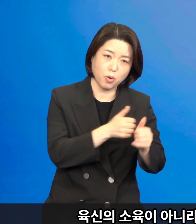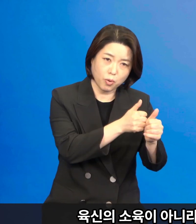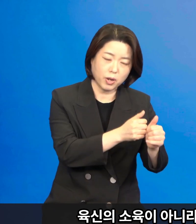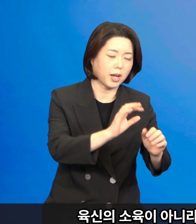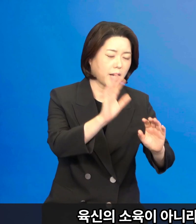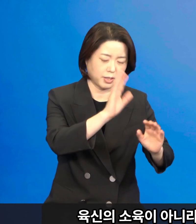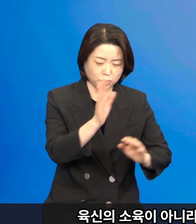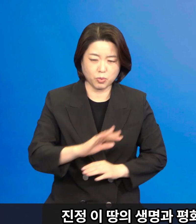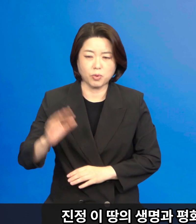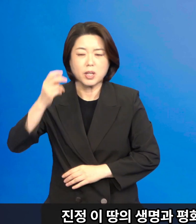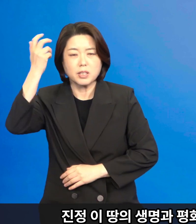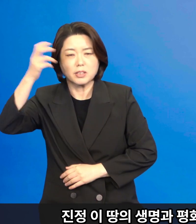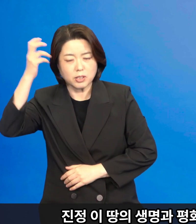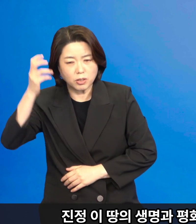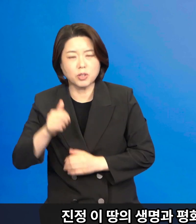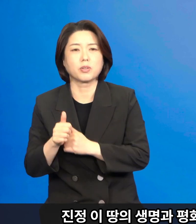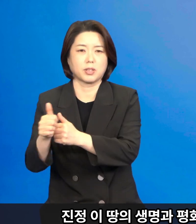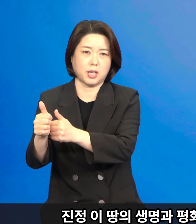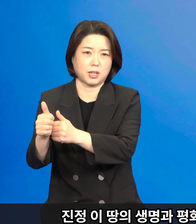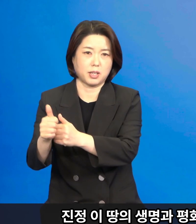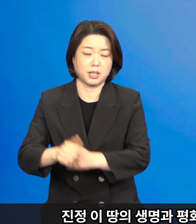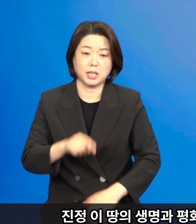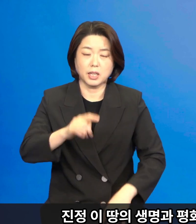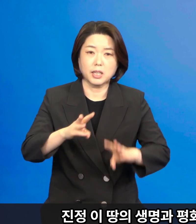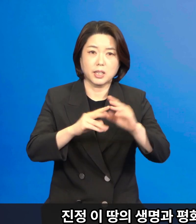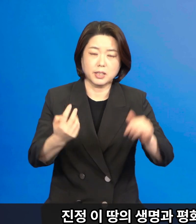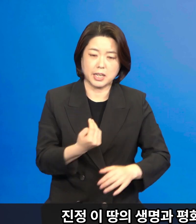따라 행함으로써 진정 이 땅의